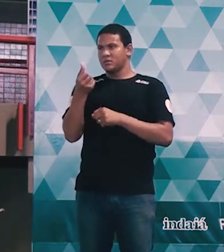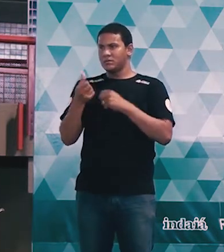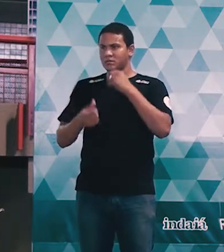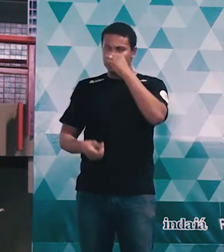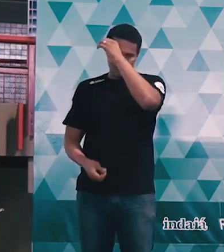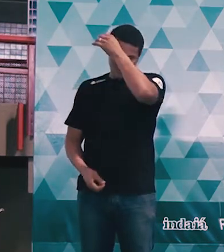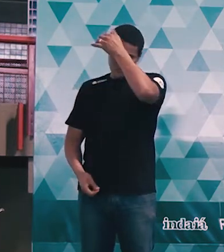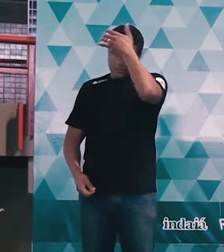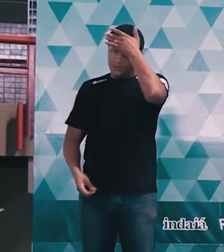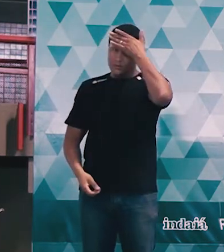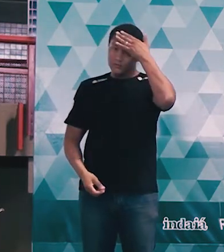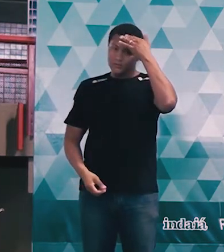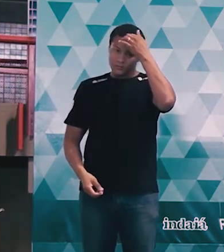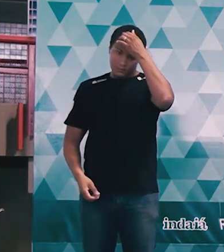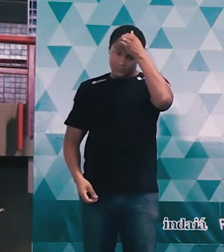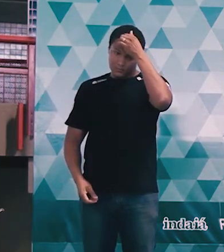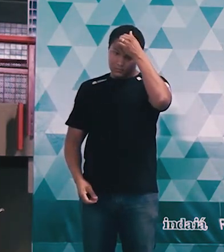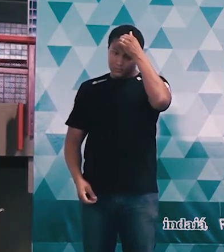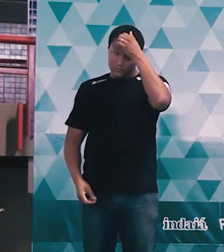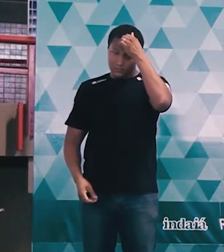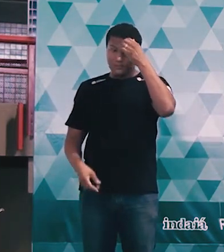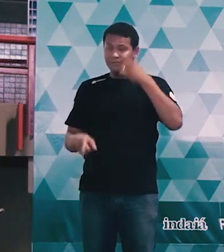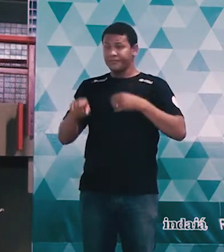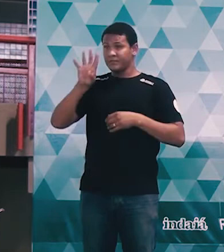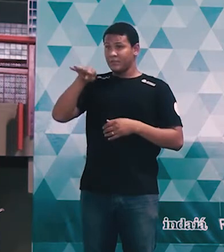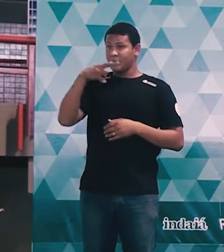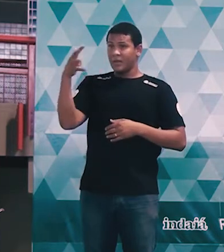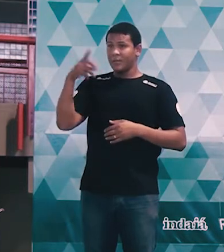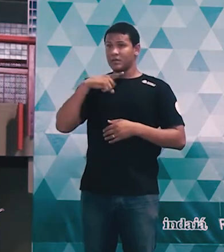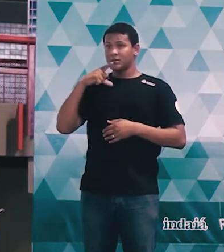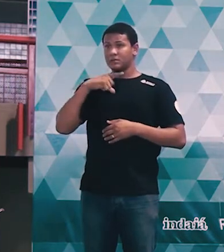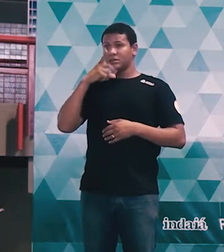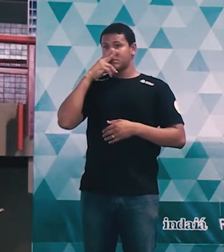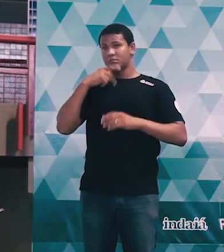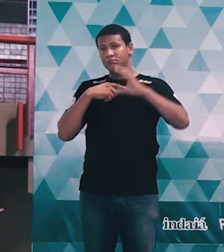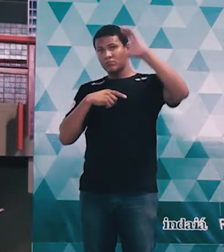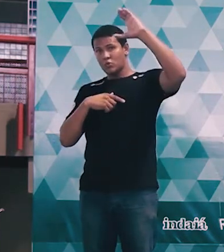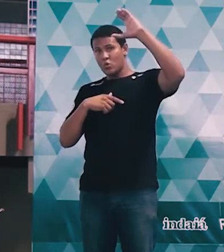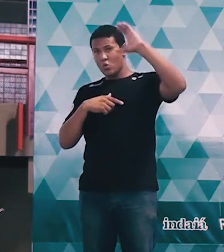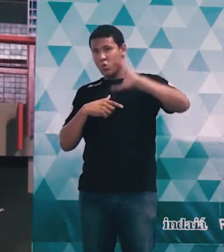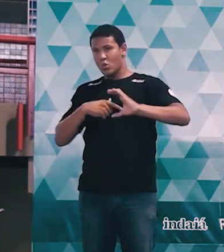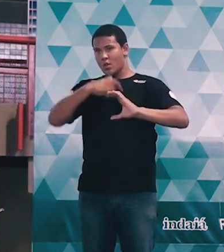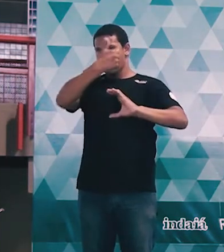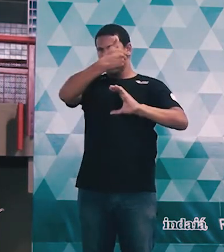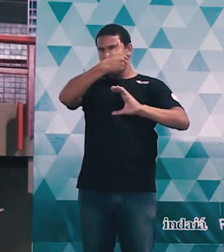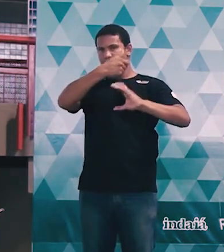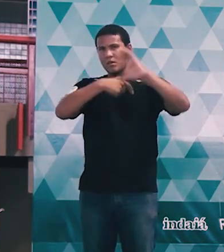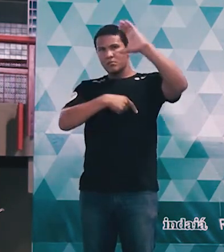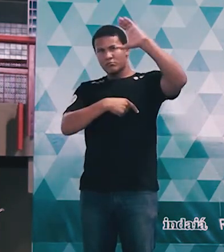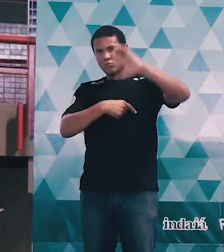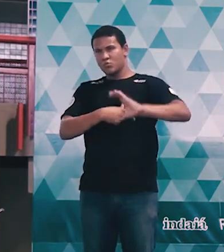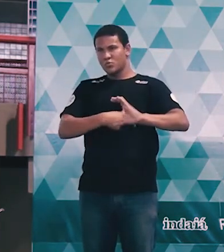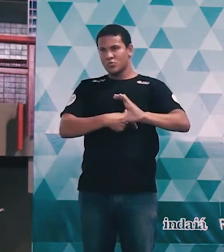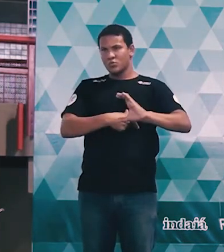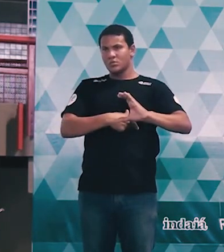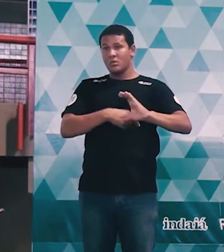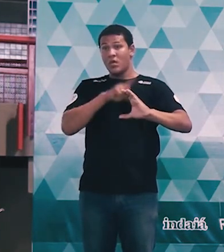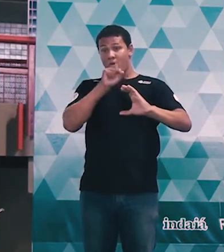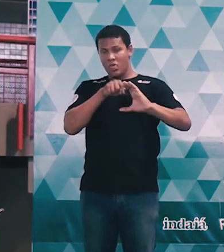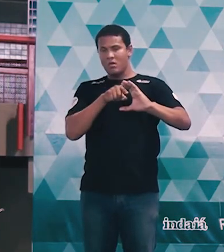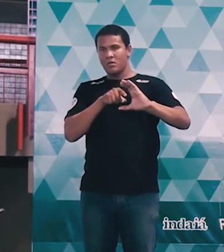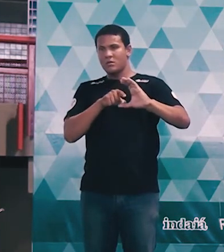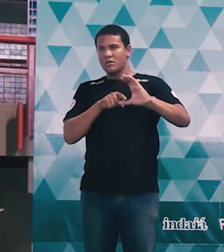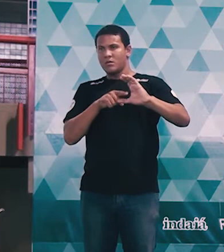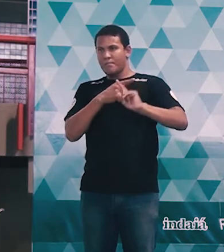lá na primeira coluna tem escrito assim, ó, reagente 1. Você puxa uma setinha e você diz assim, ó, que a média